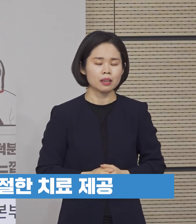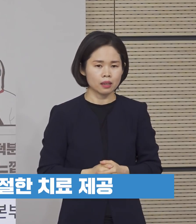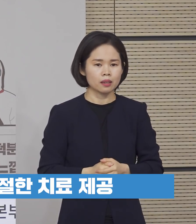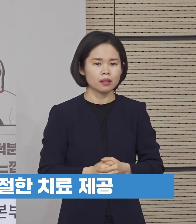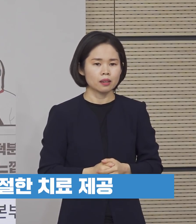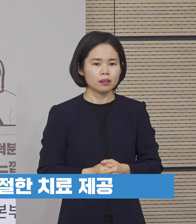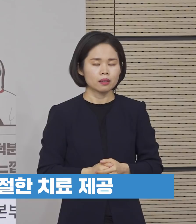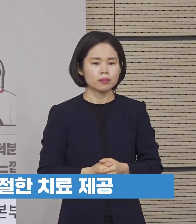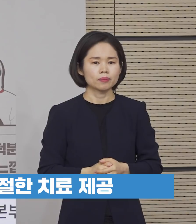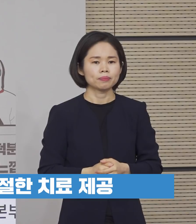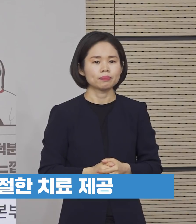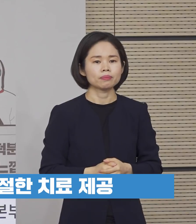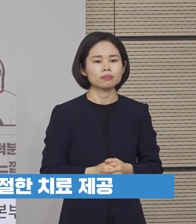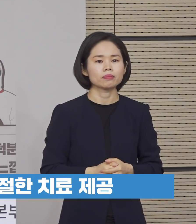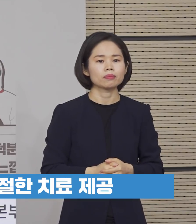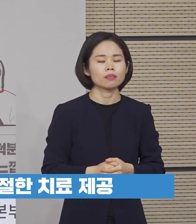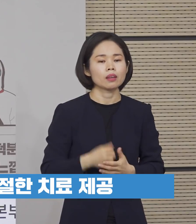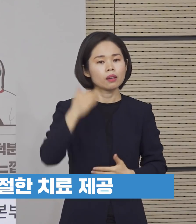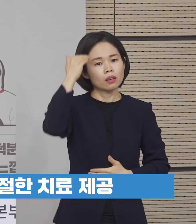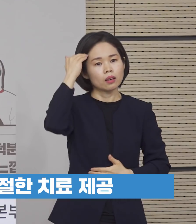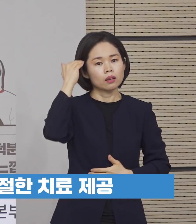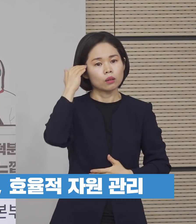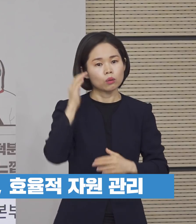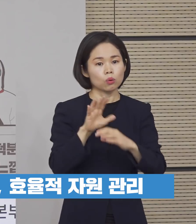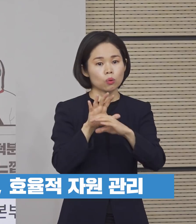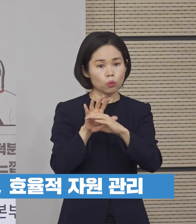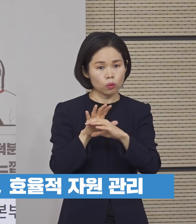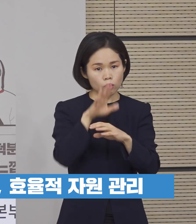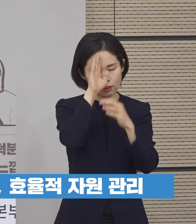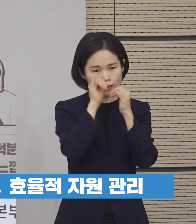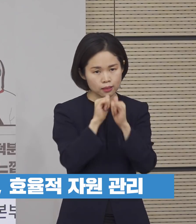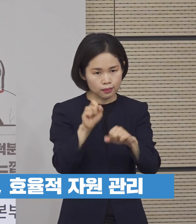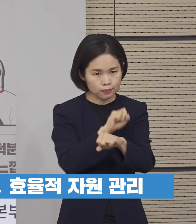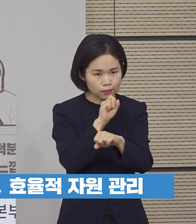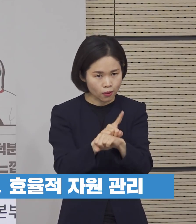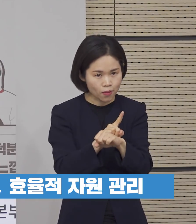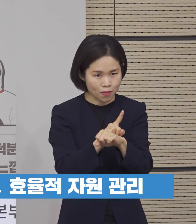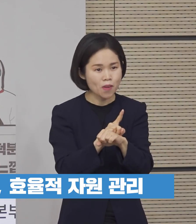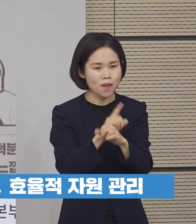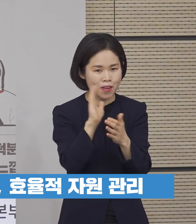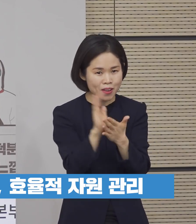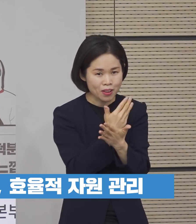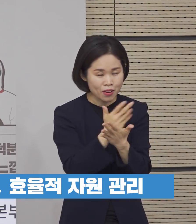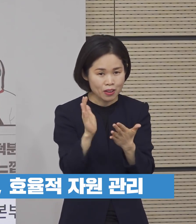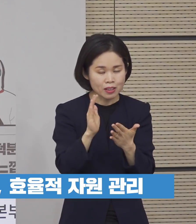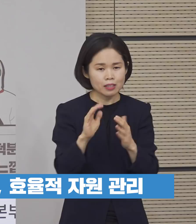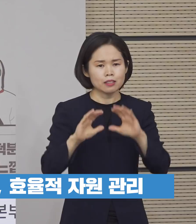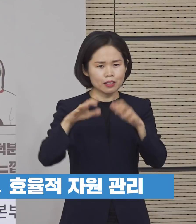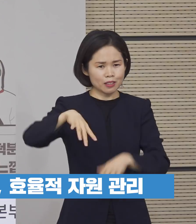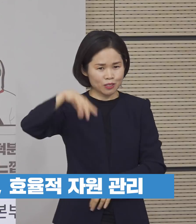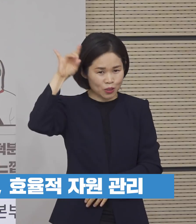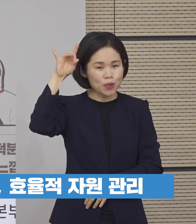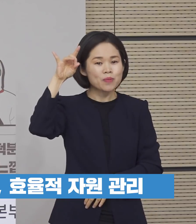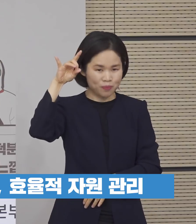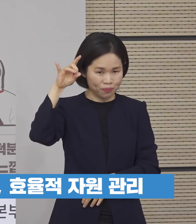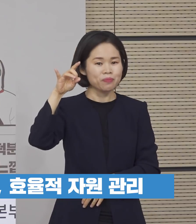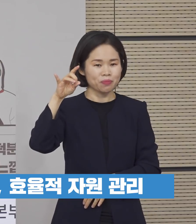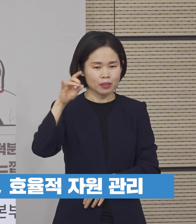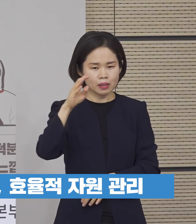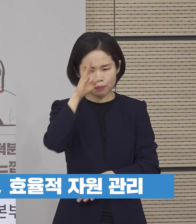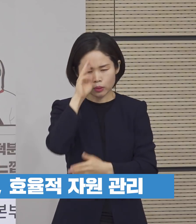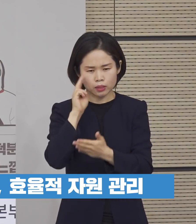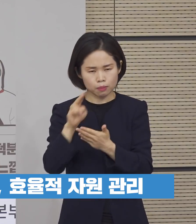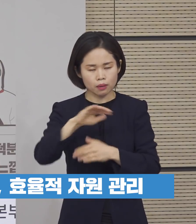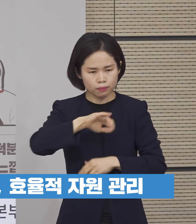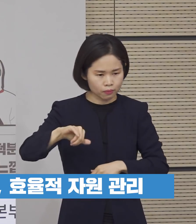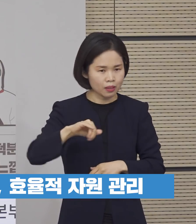있도록 하였습니다. 이는 우리나라가 코로나19 환자의 특성을 고려하여 세계에서 최초로 도입한